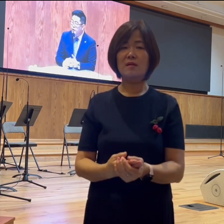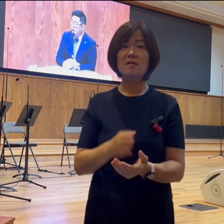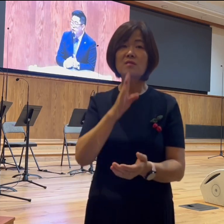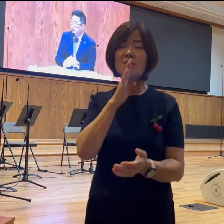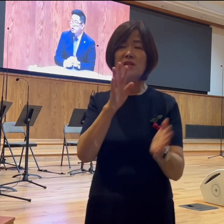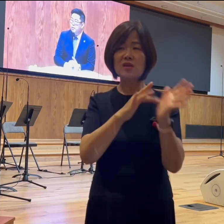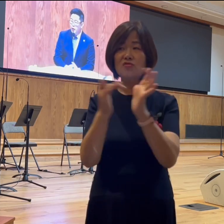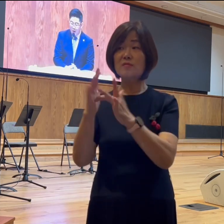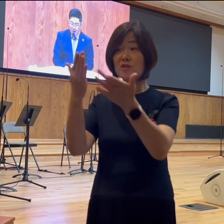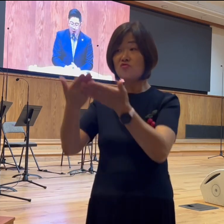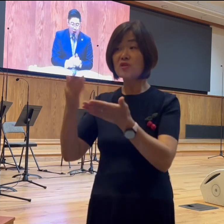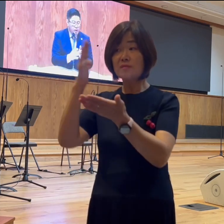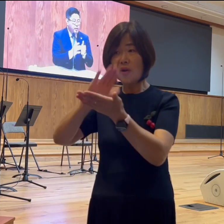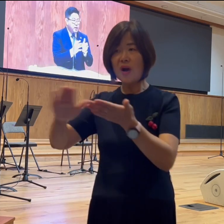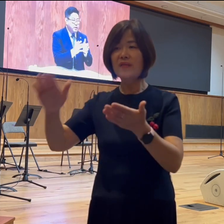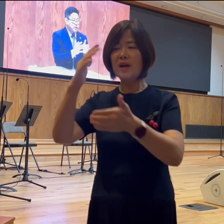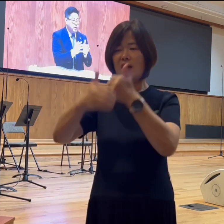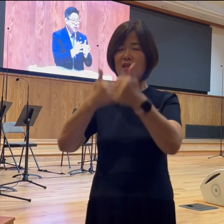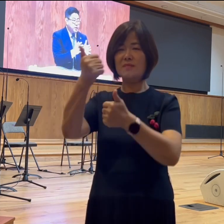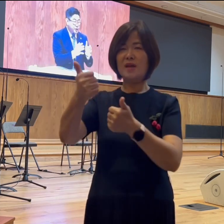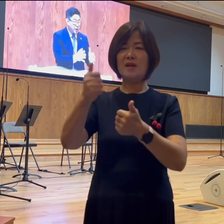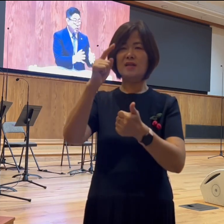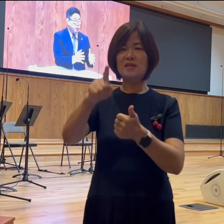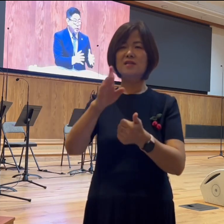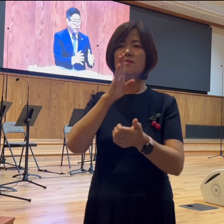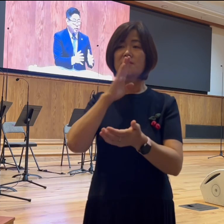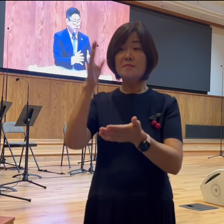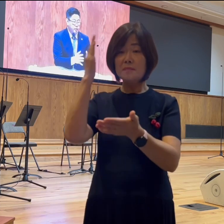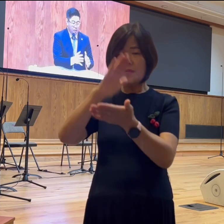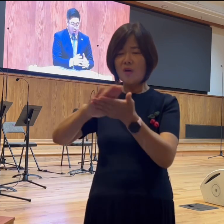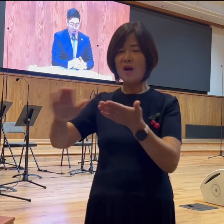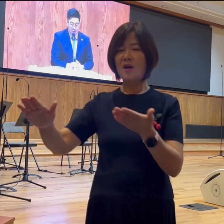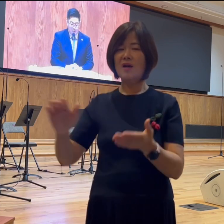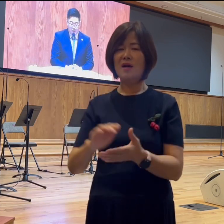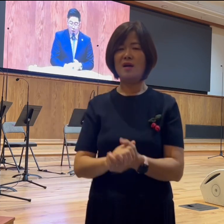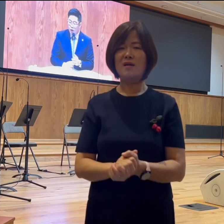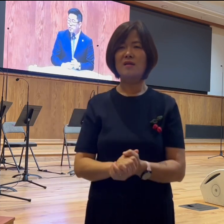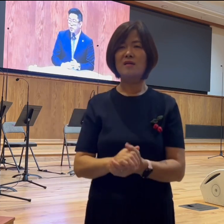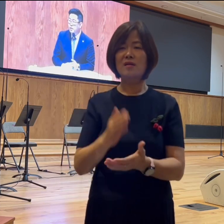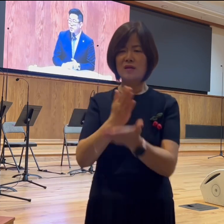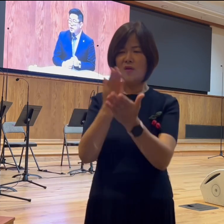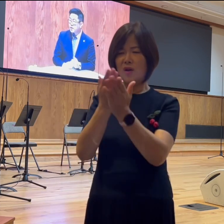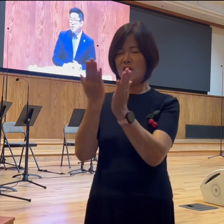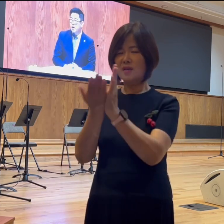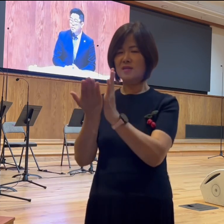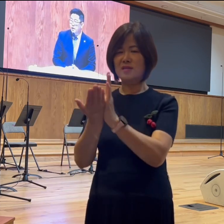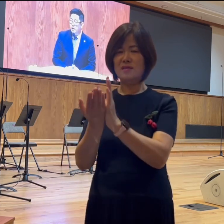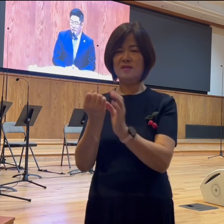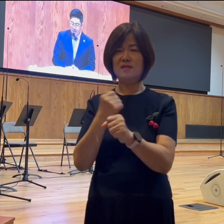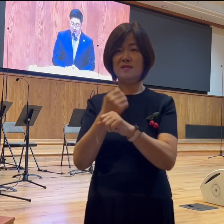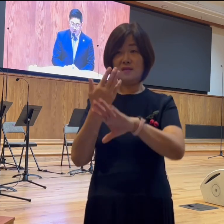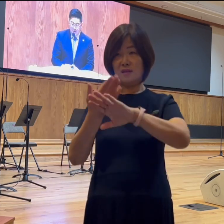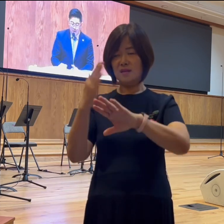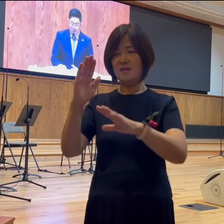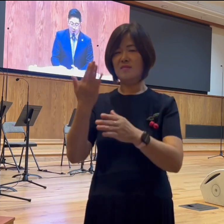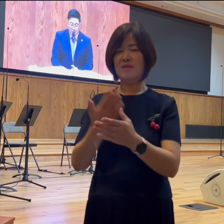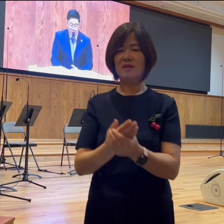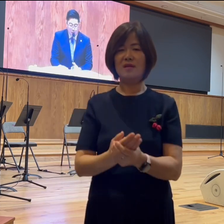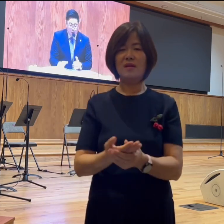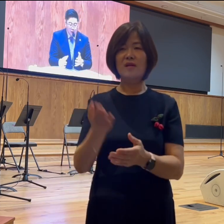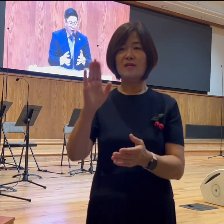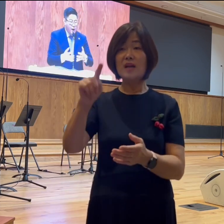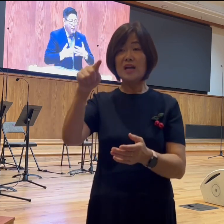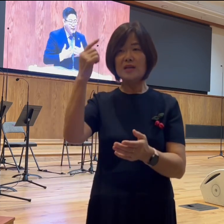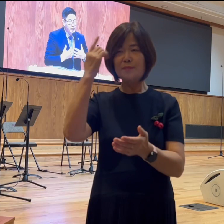물론 예수님 주시는 평안, 하나님의 그 샬롬은 여러 가지 면에서 세상과 다릅니다. 그러나 그